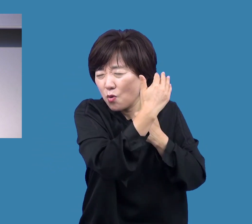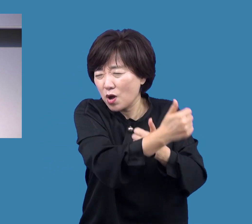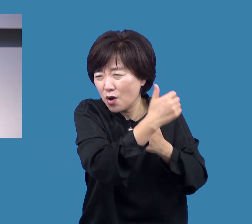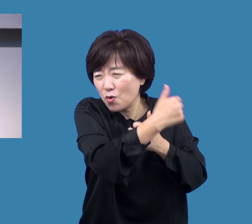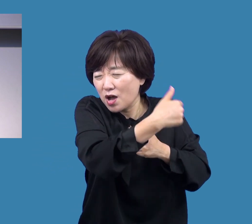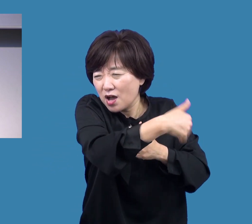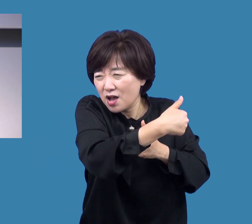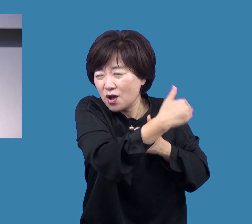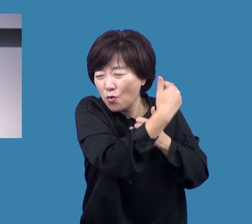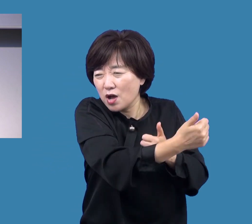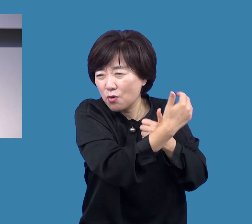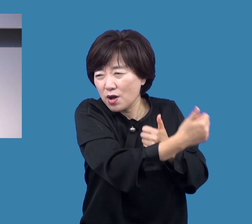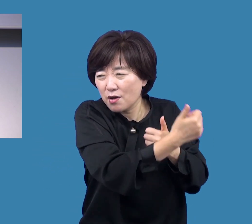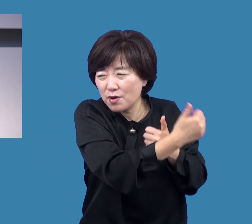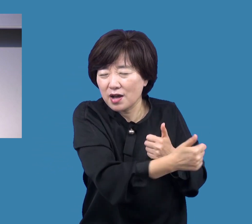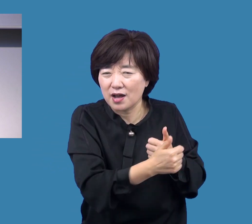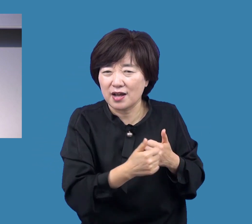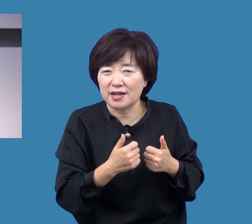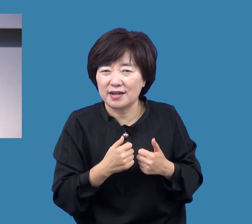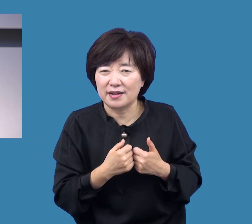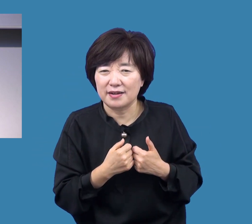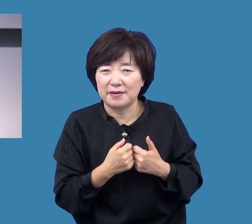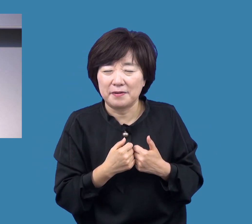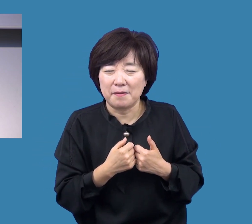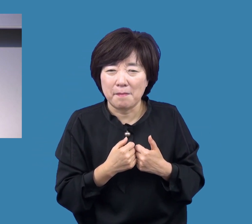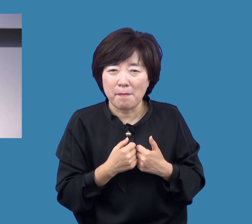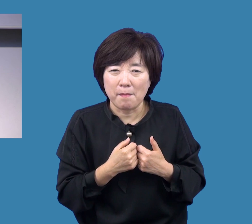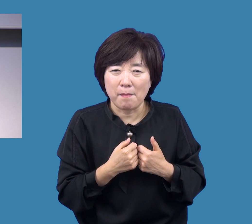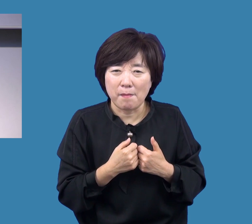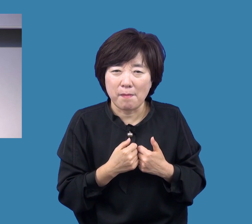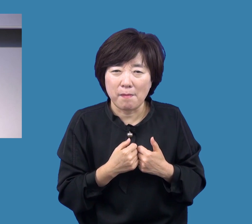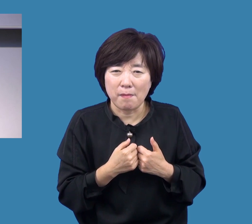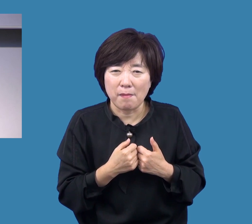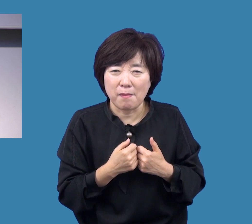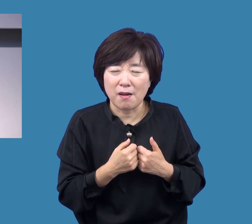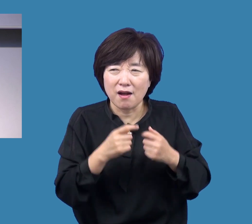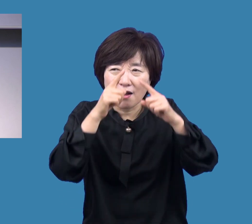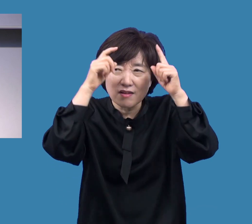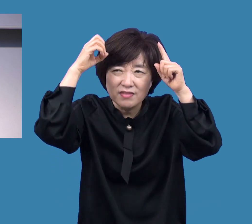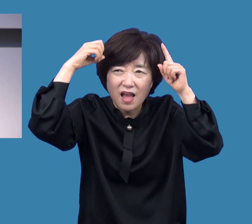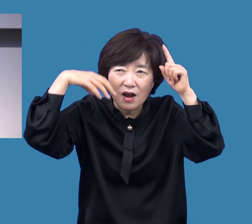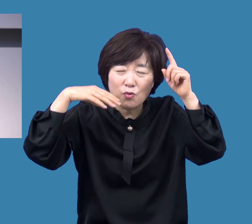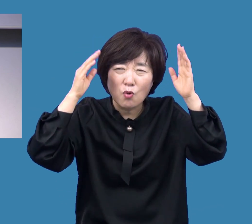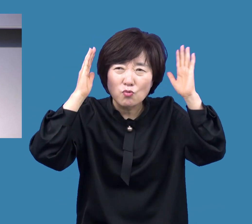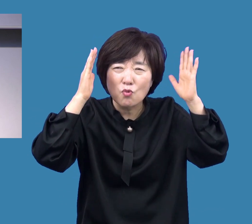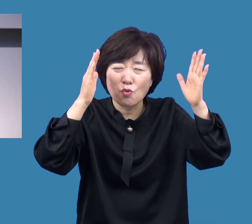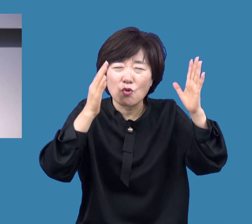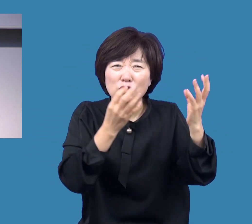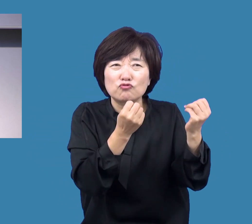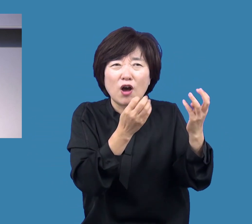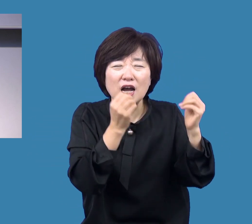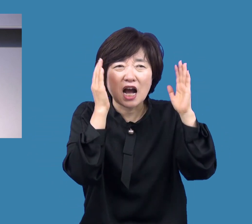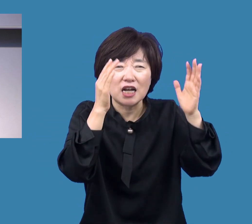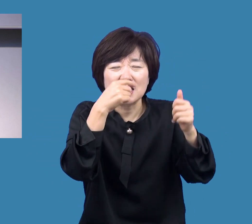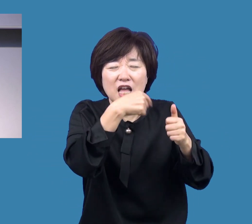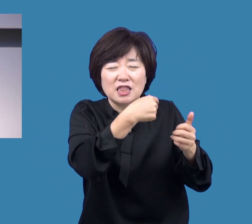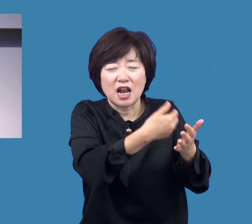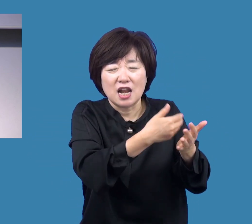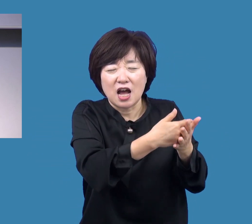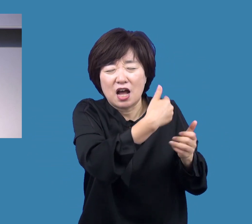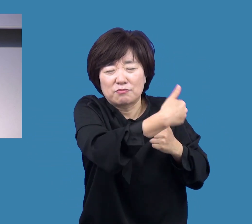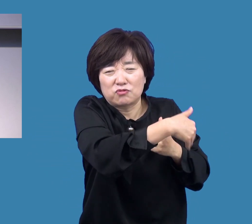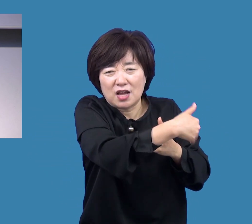그럴 때였어요. 무슨. 그러니까 한 학기 뭐 대학원 강의만 좀 해줘. 그러니까 수학 강의 해달라는 거죠. 뭐 그런